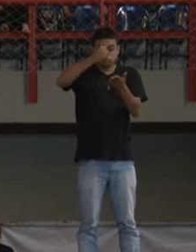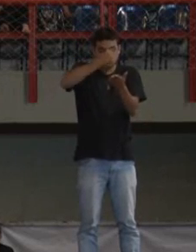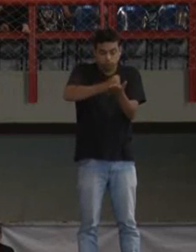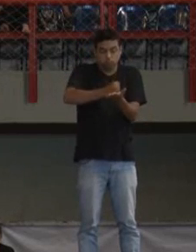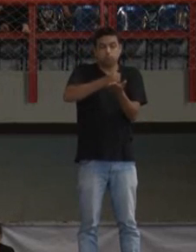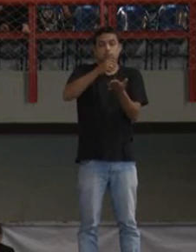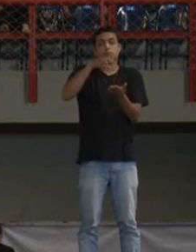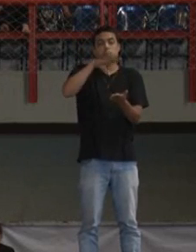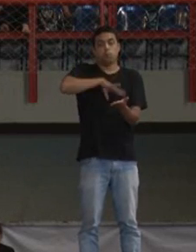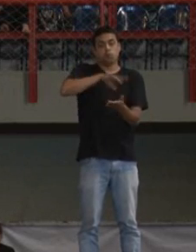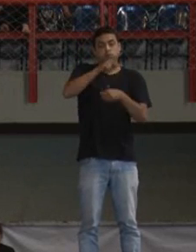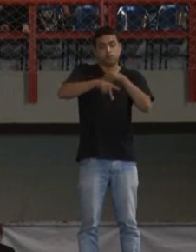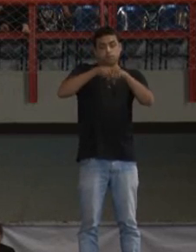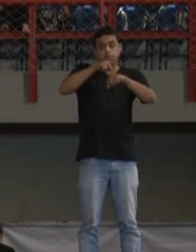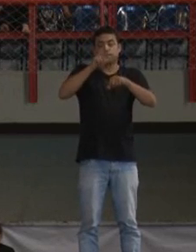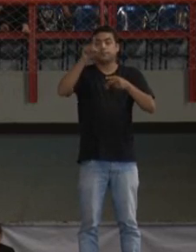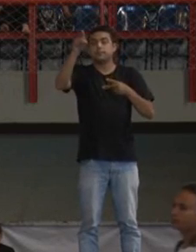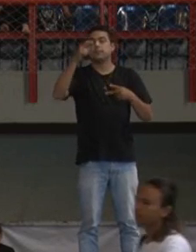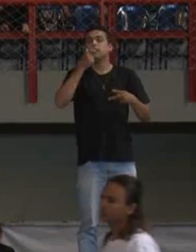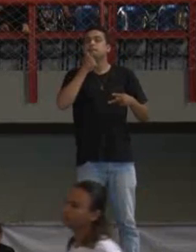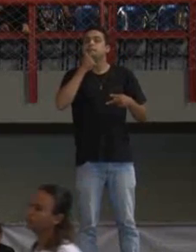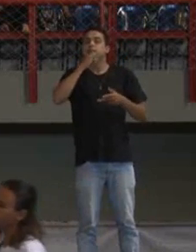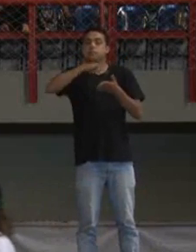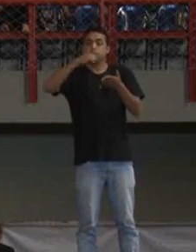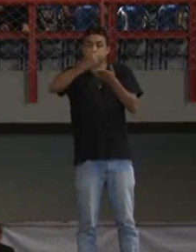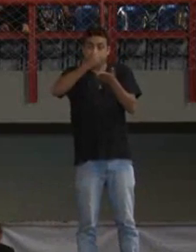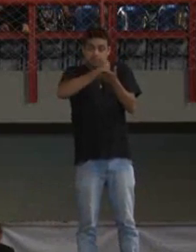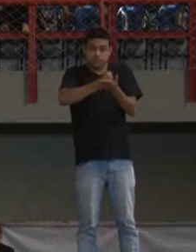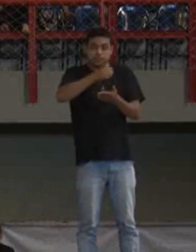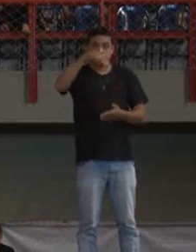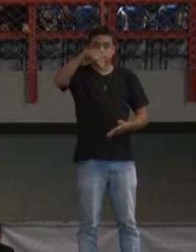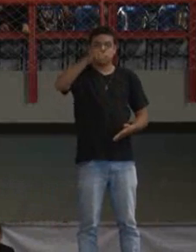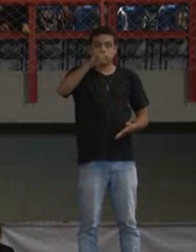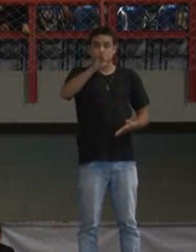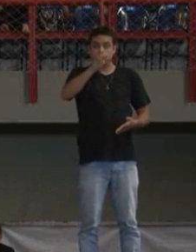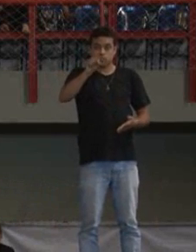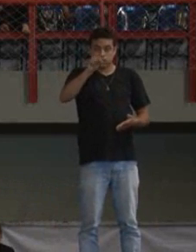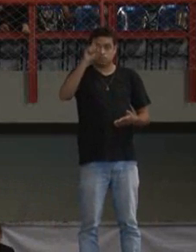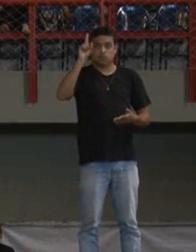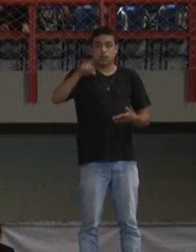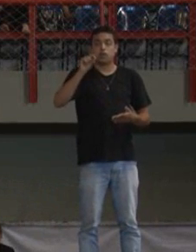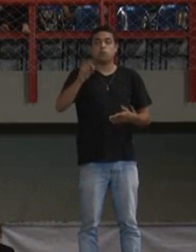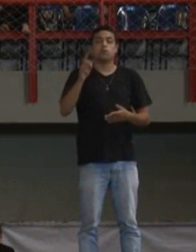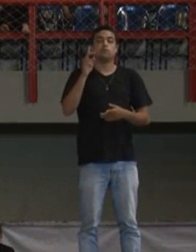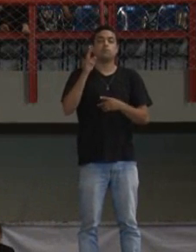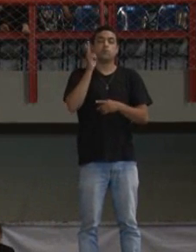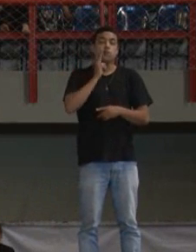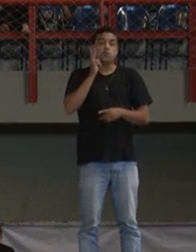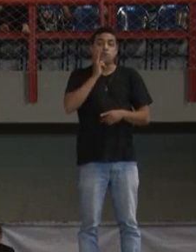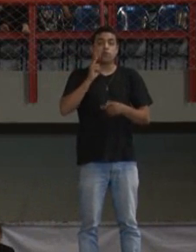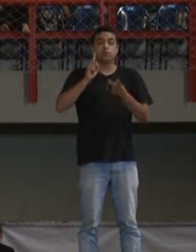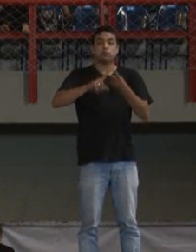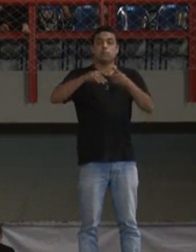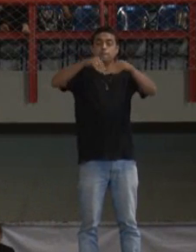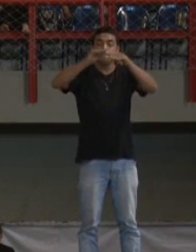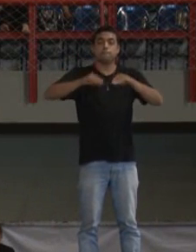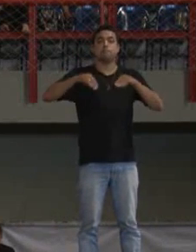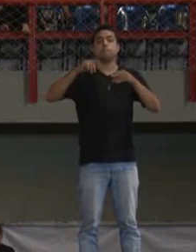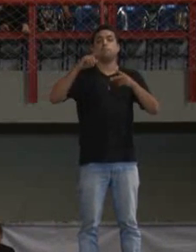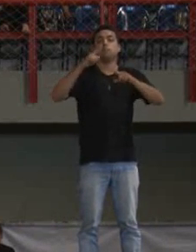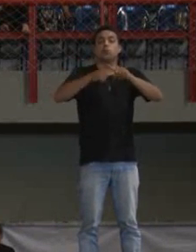Portugal e Inglaterra, chamado Tratado de Methuen, Tratado dos Panos e dos Vinhos, o que fez com que o